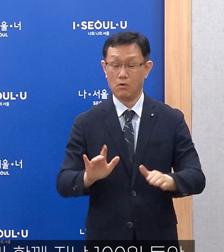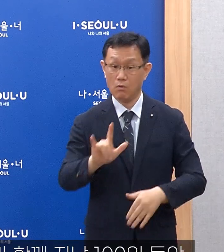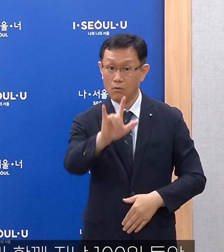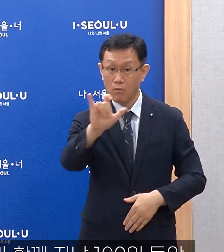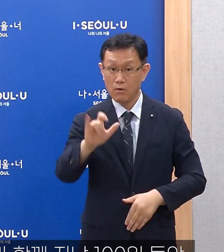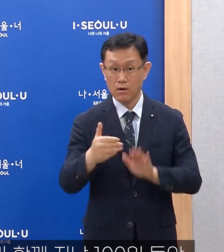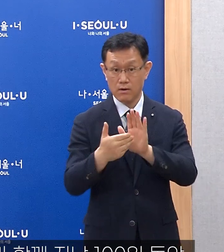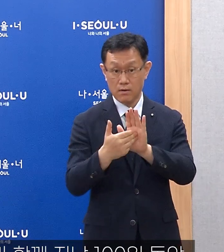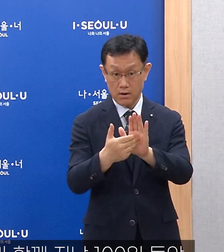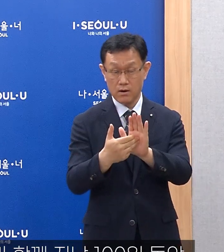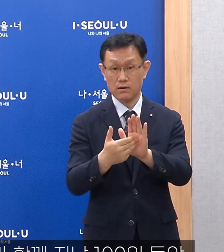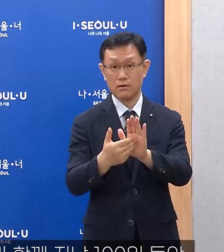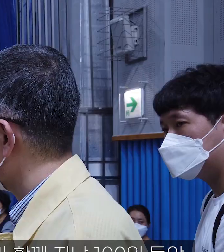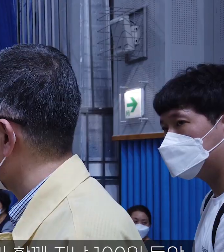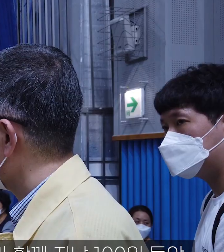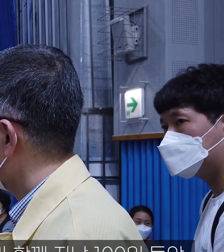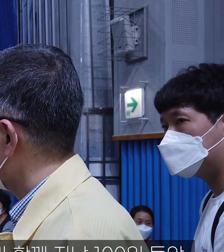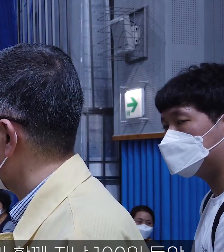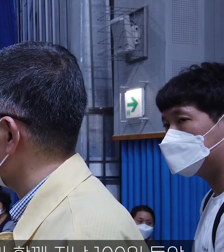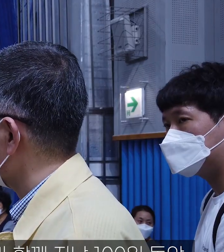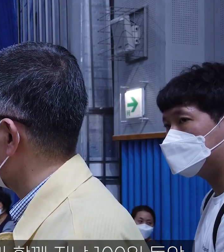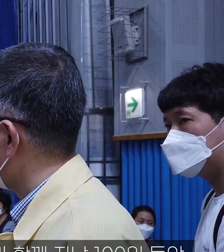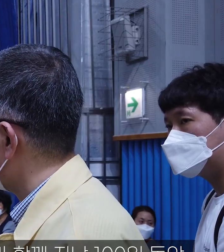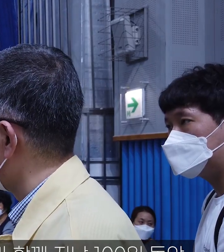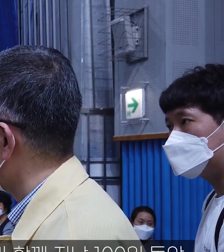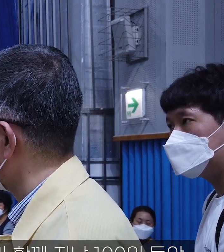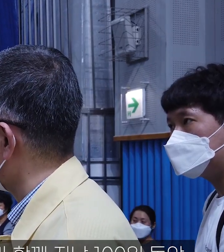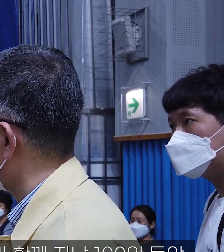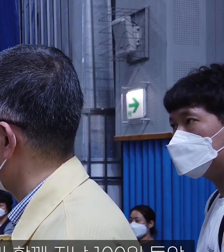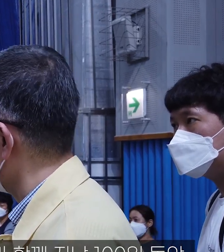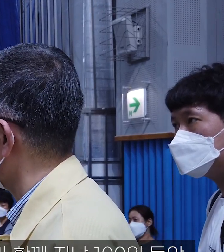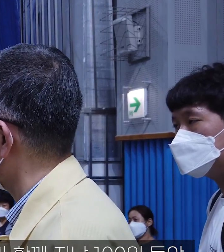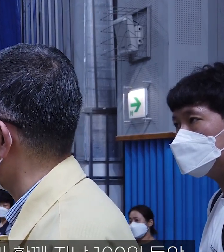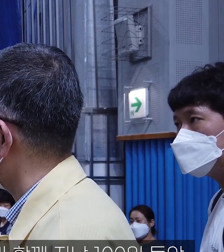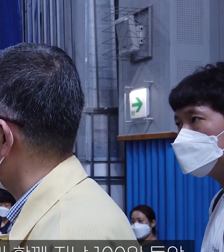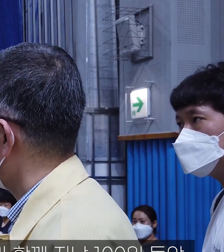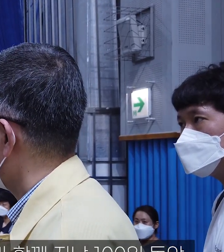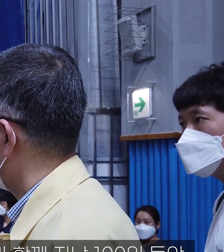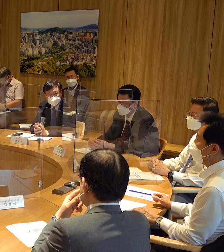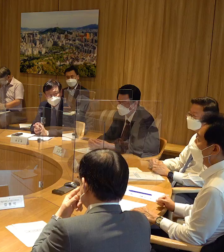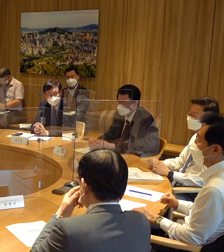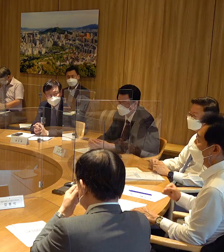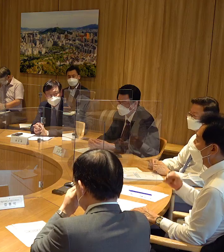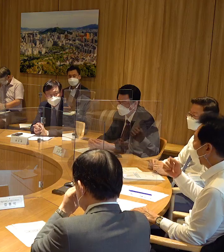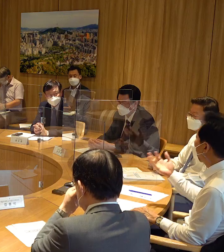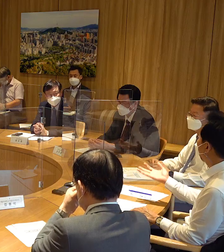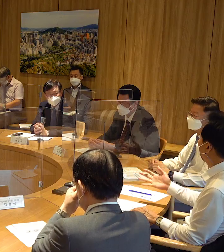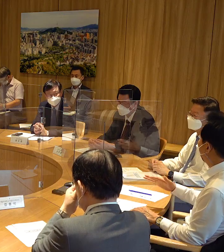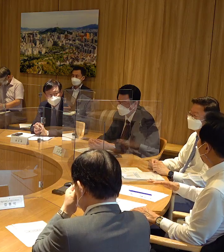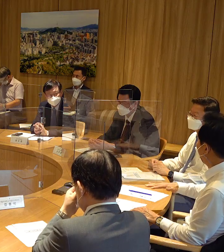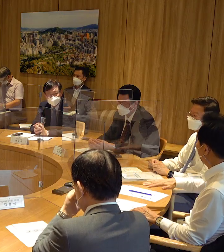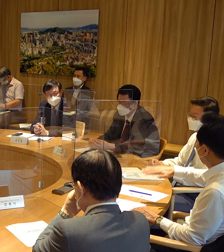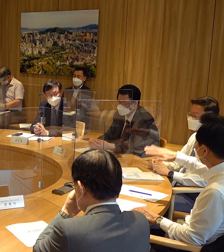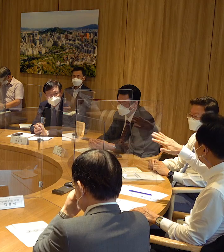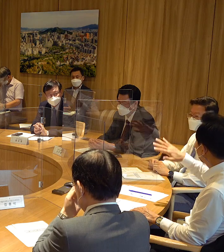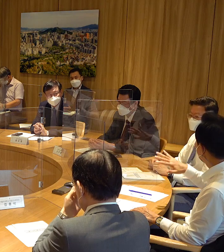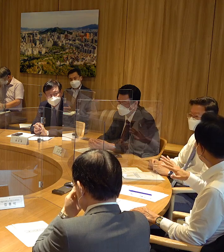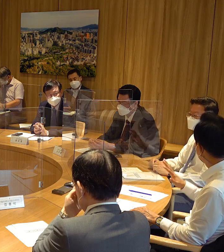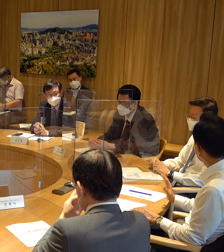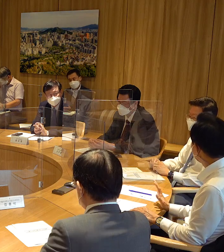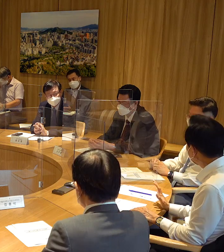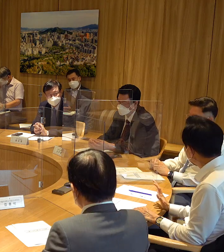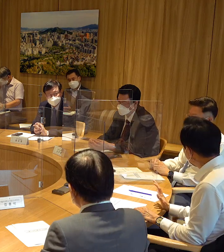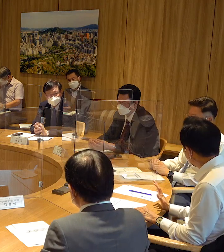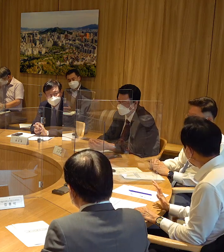함께 지난 100일 동안 전문가들과 시민 대표들과 머리를 맞대고 서울의 미래 비전과 전략을